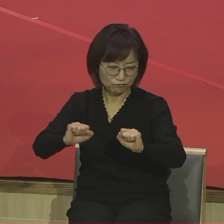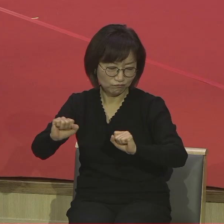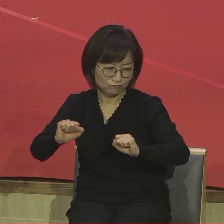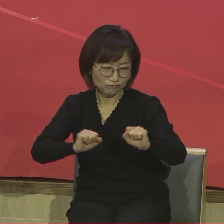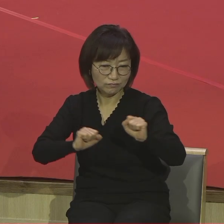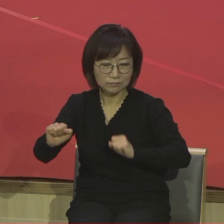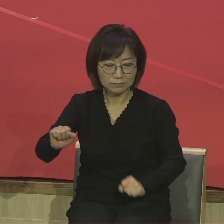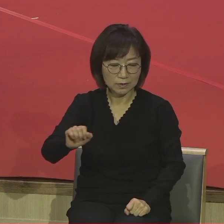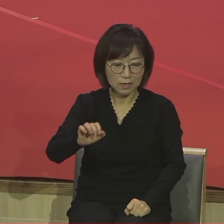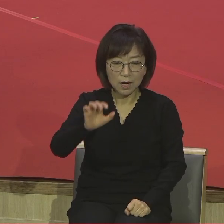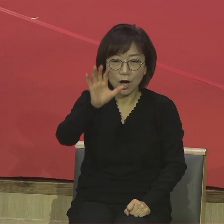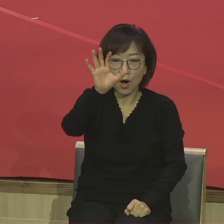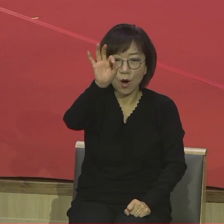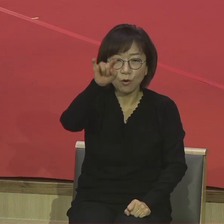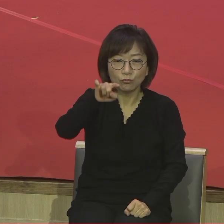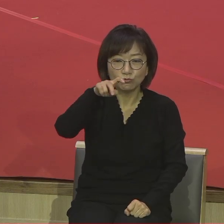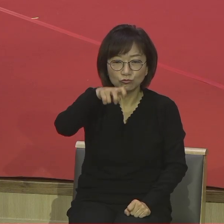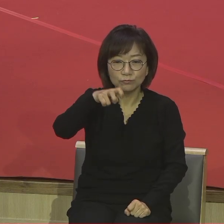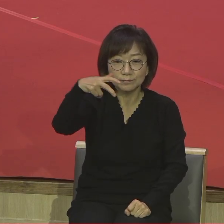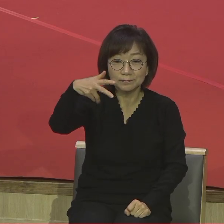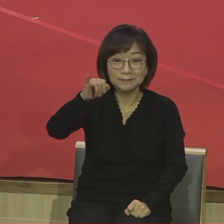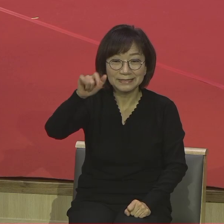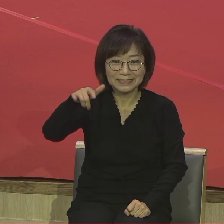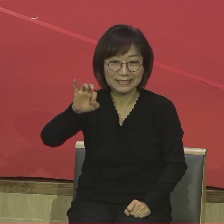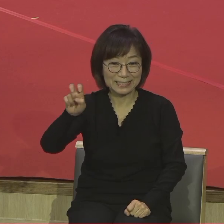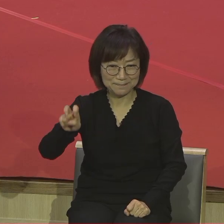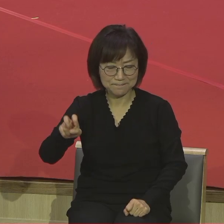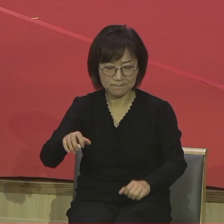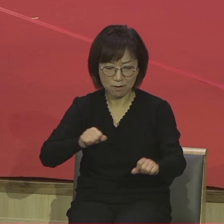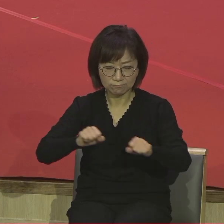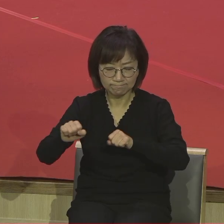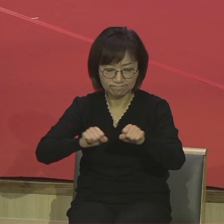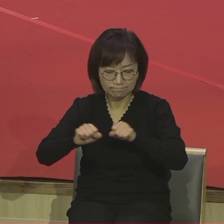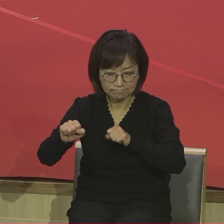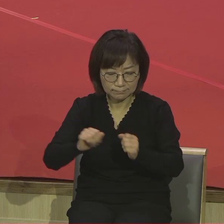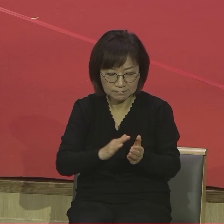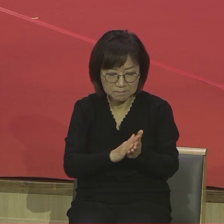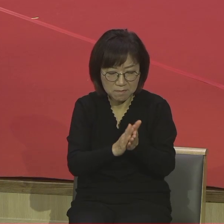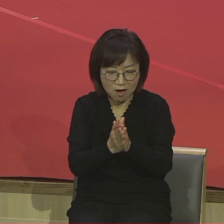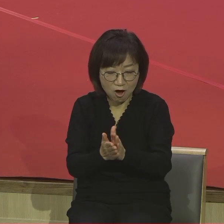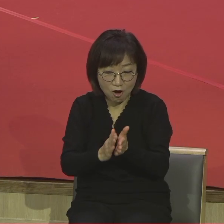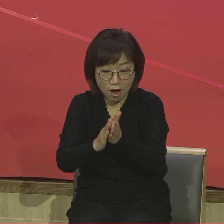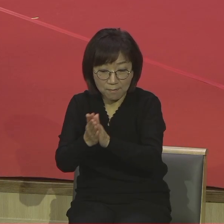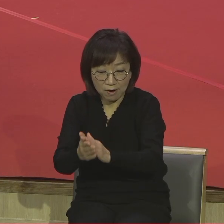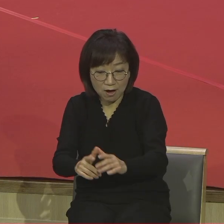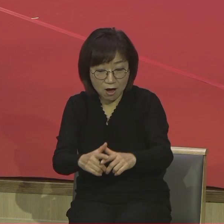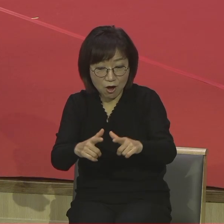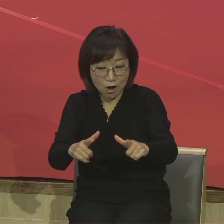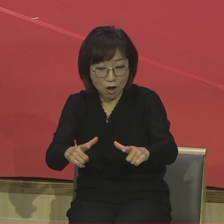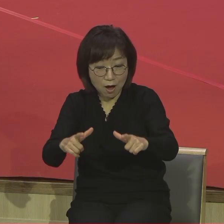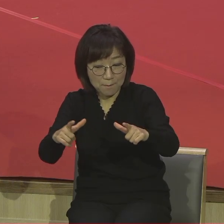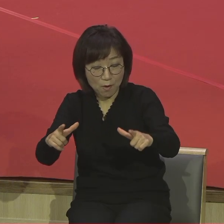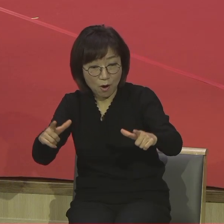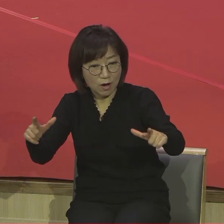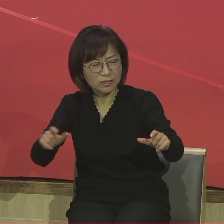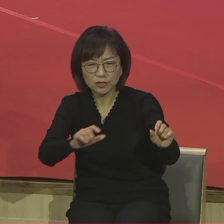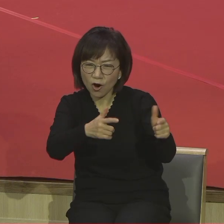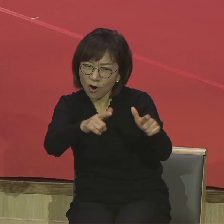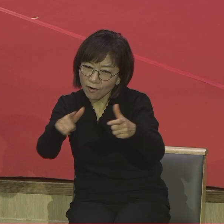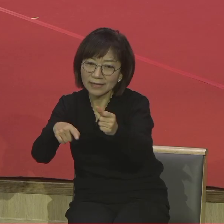움직임이죠. 동작이죠. 무브먼트. 성장이죠. 변화, 성취 등의 다양한 의미를